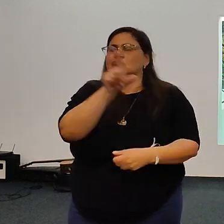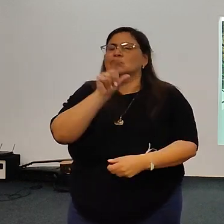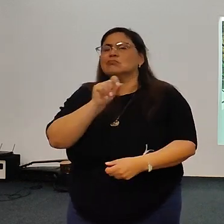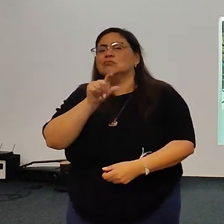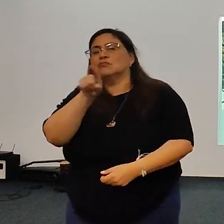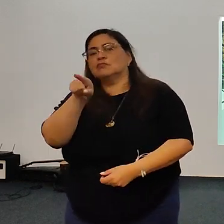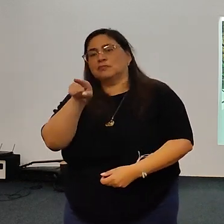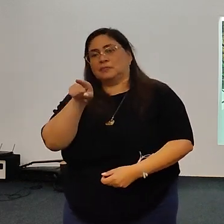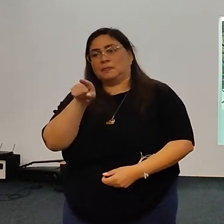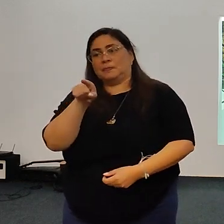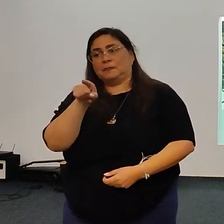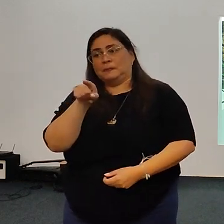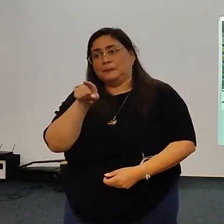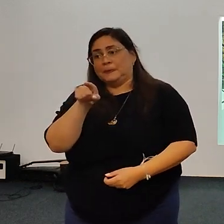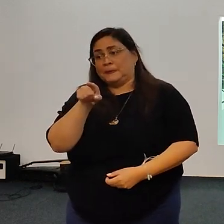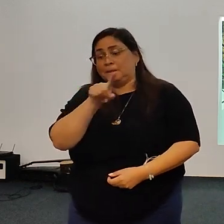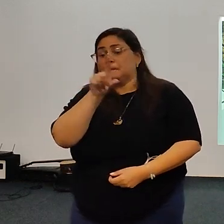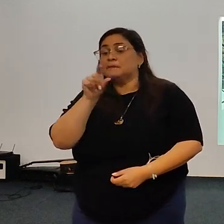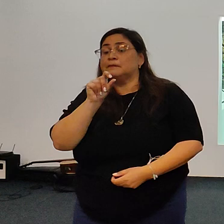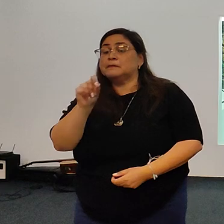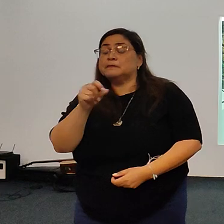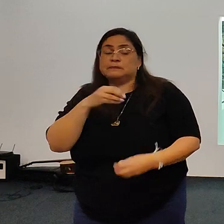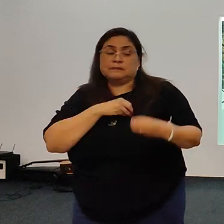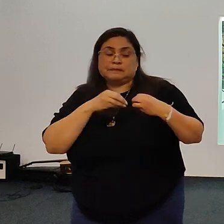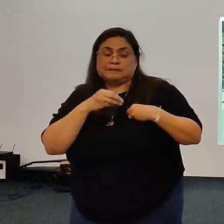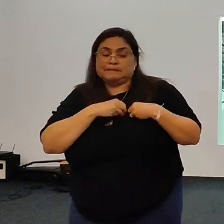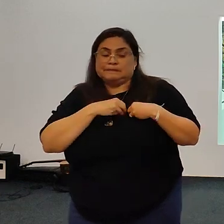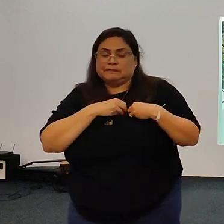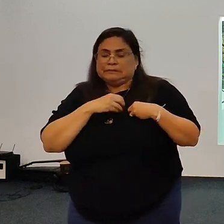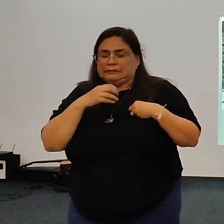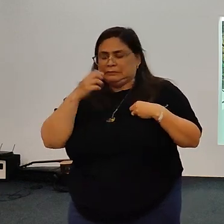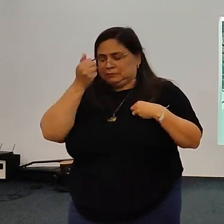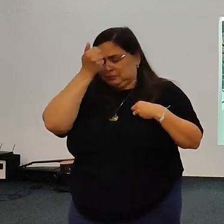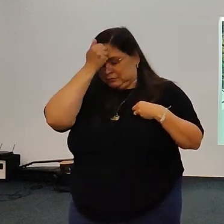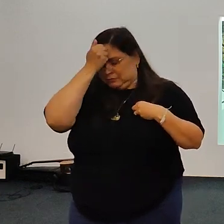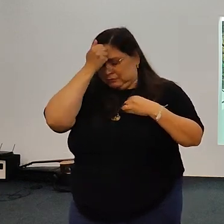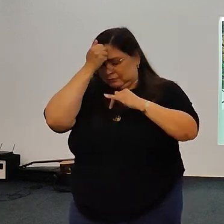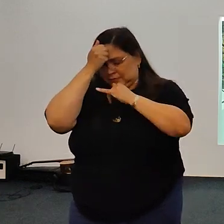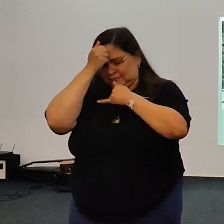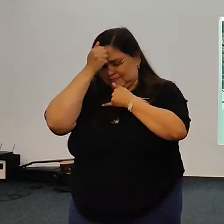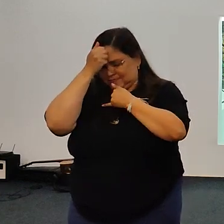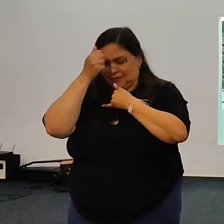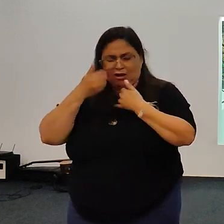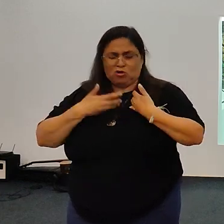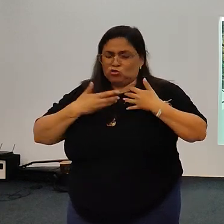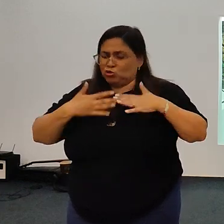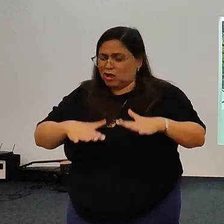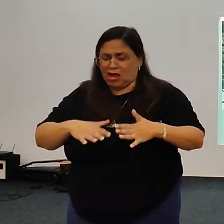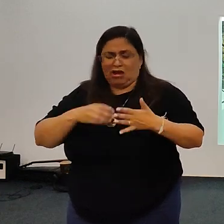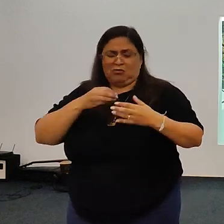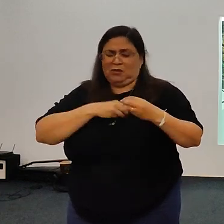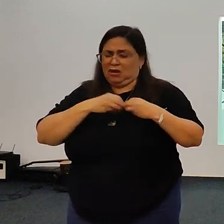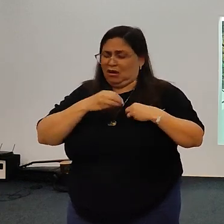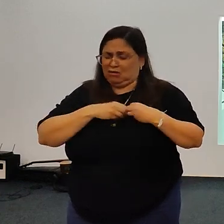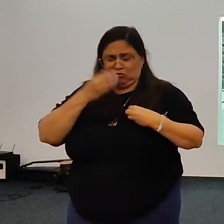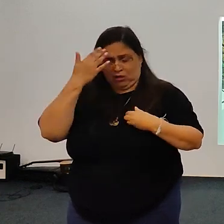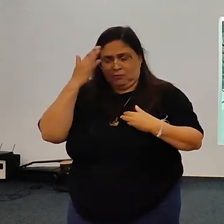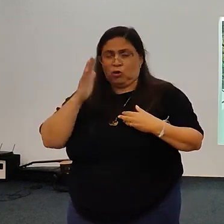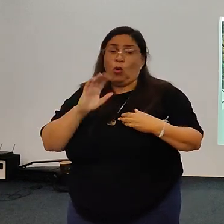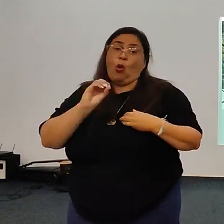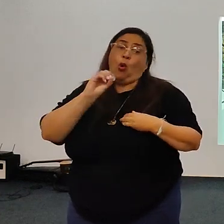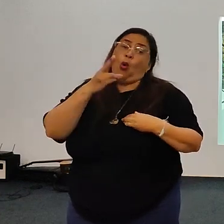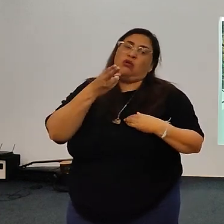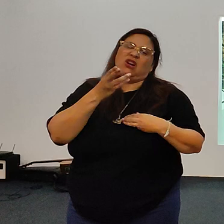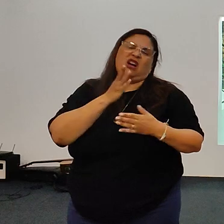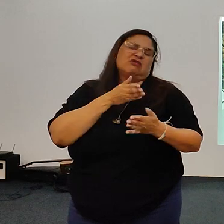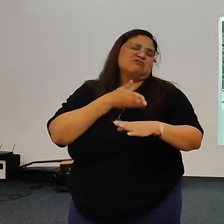Quem você é? Quando você peca, você sente uma tristeza e você luta contra aquilo, ou você já se acostumou de tal